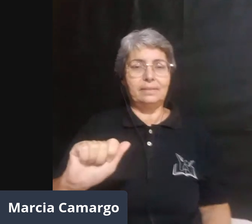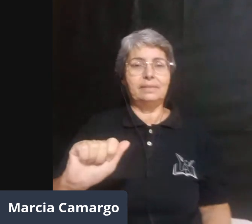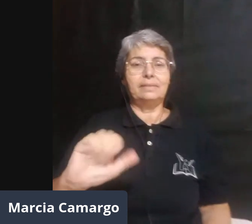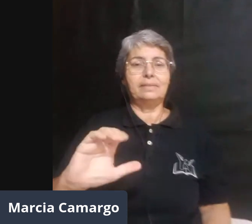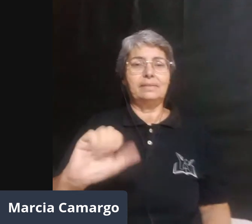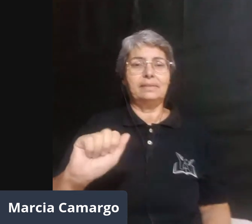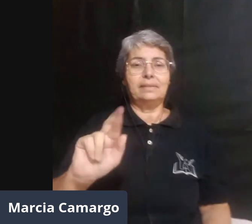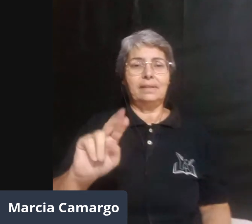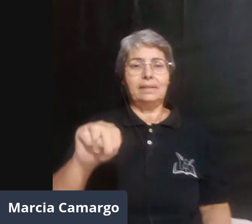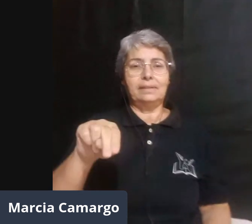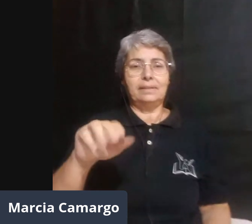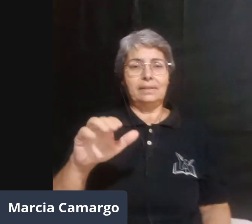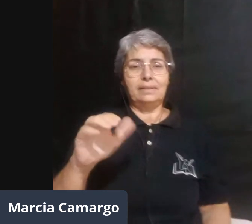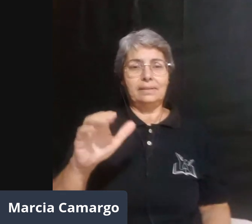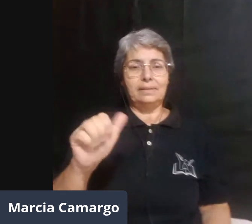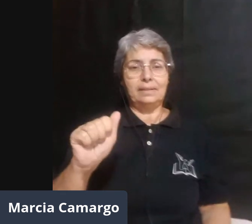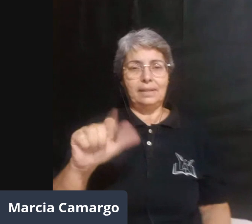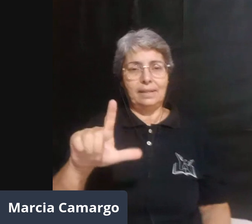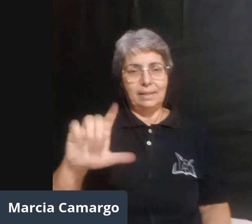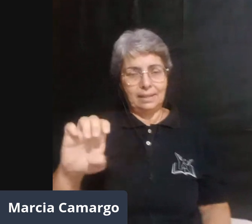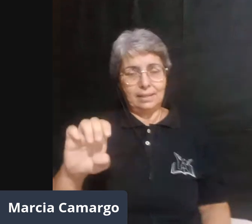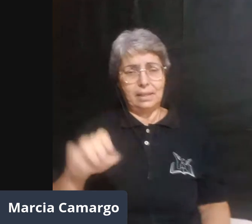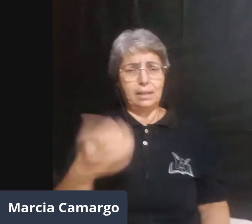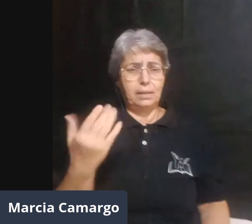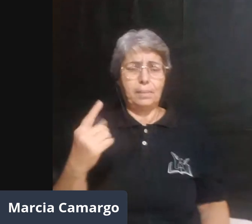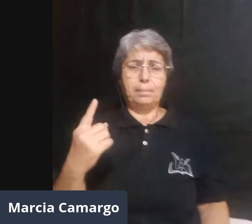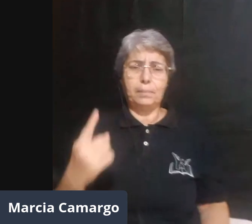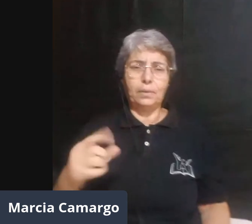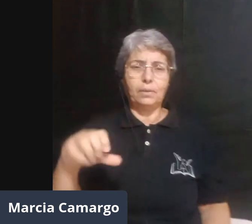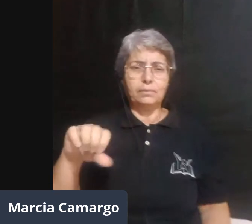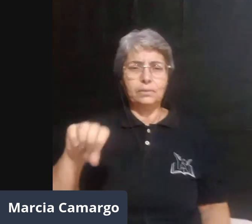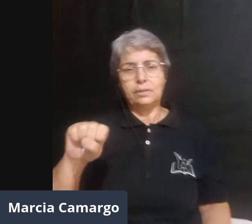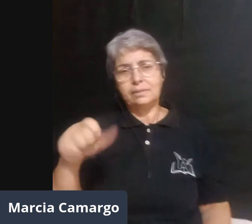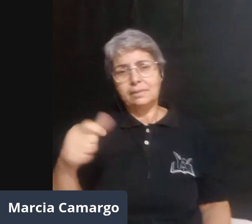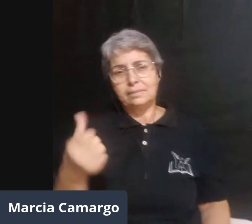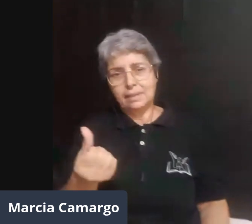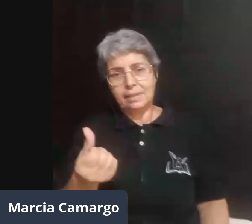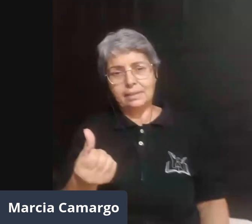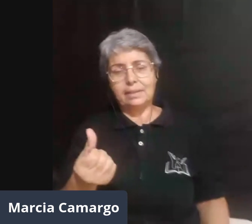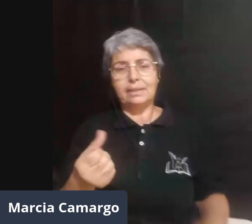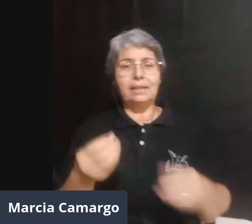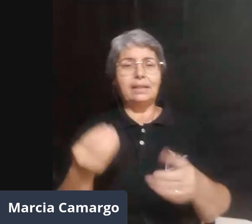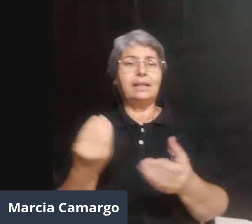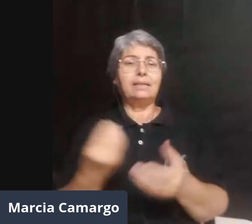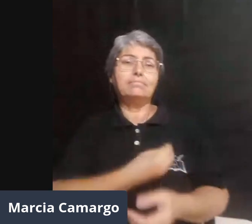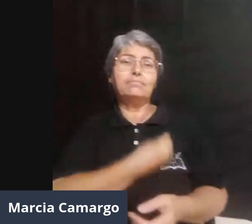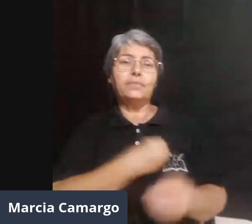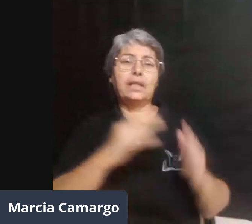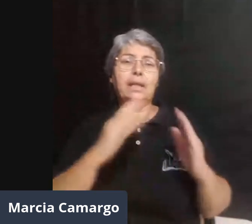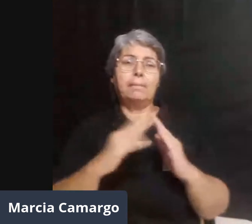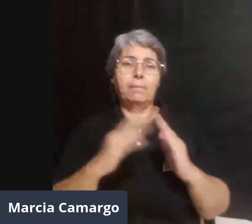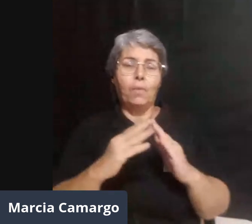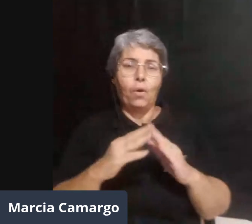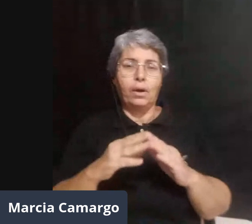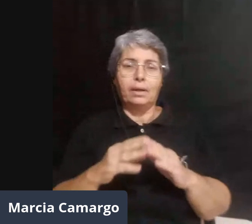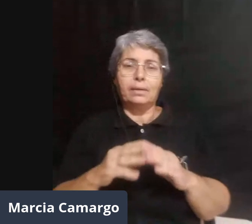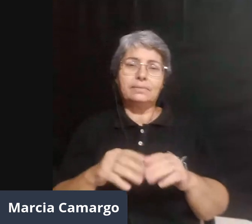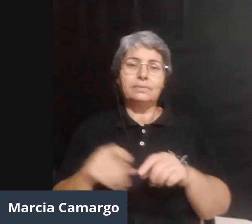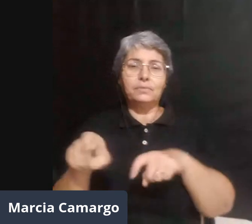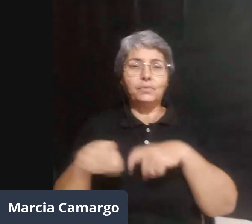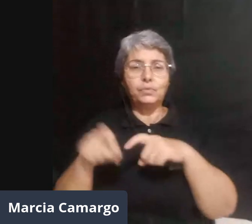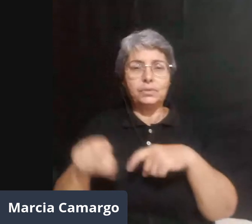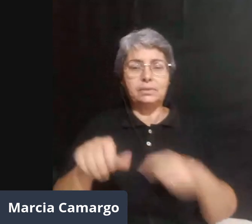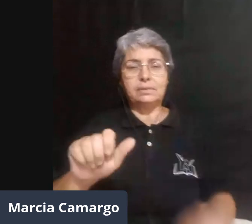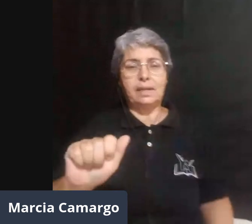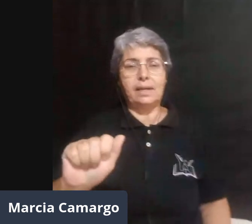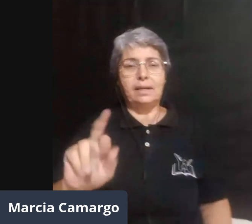desde 1986 e desde 2009 vive no sítio Ararate, que fica na Serra da Mantiqueira. Ali ela